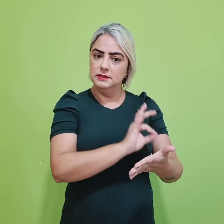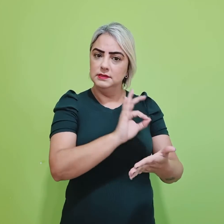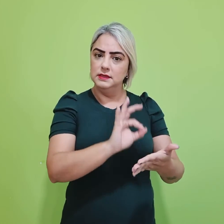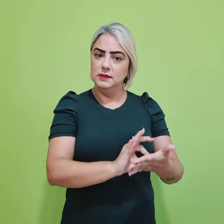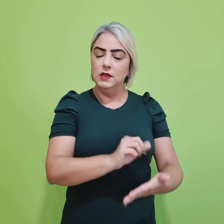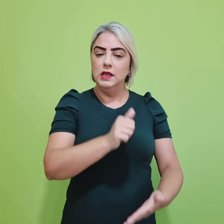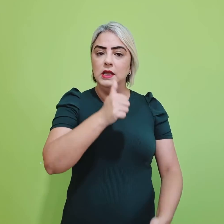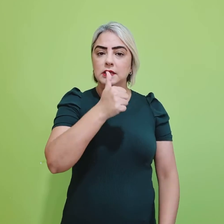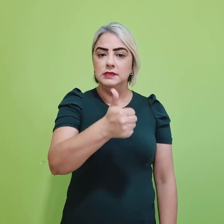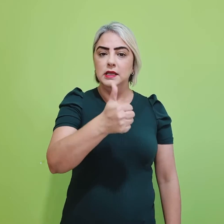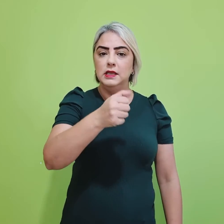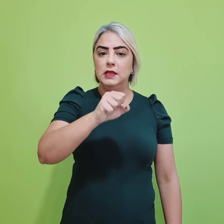registradas